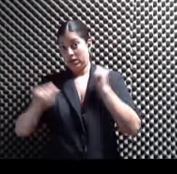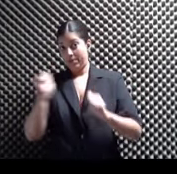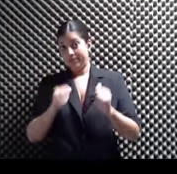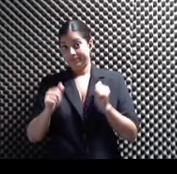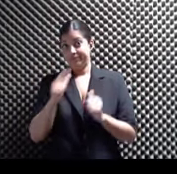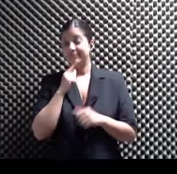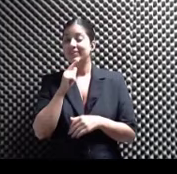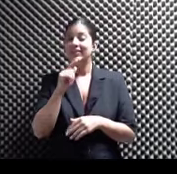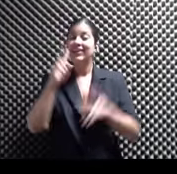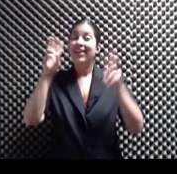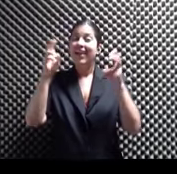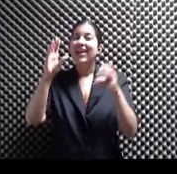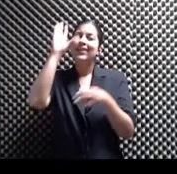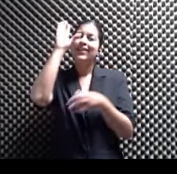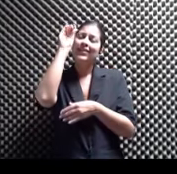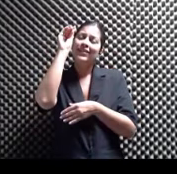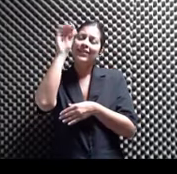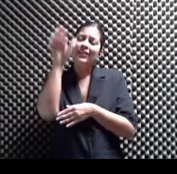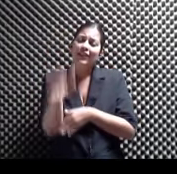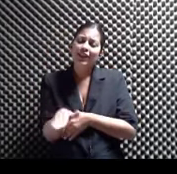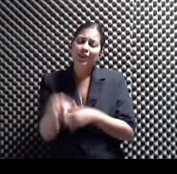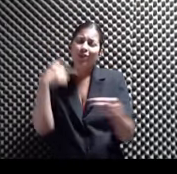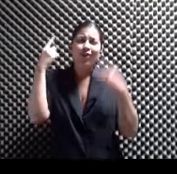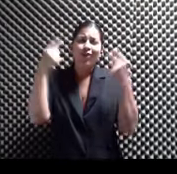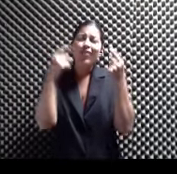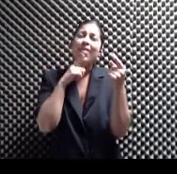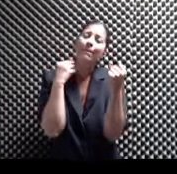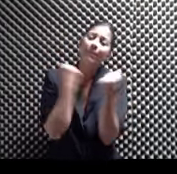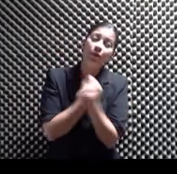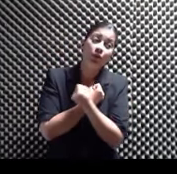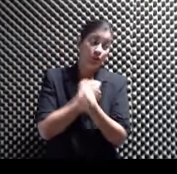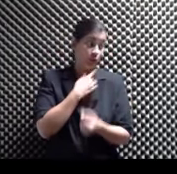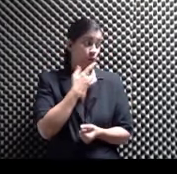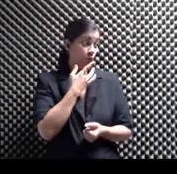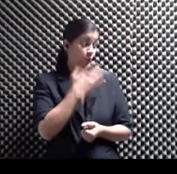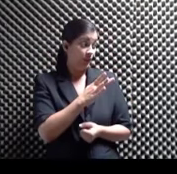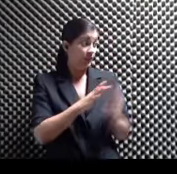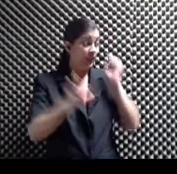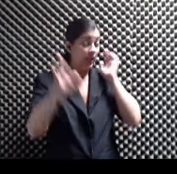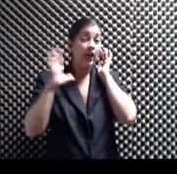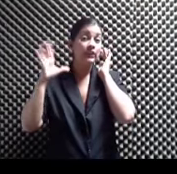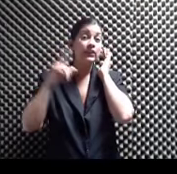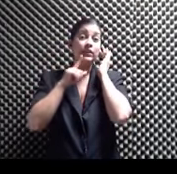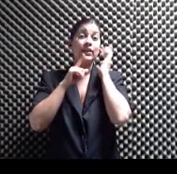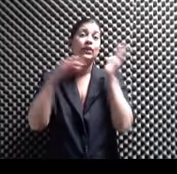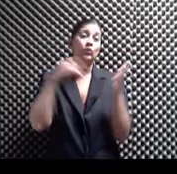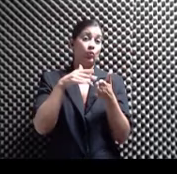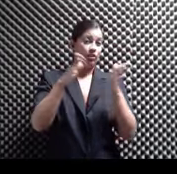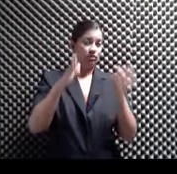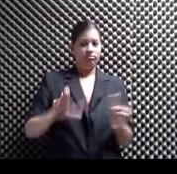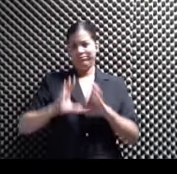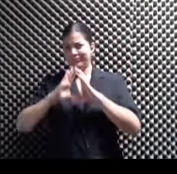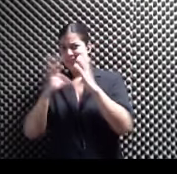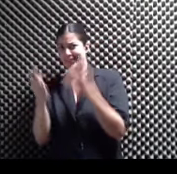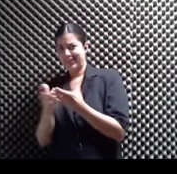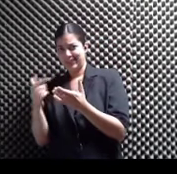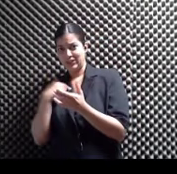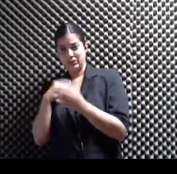hace poquito. Sí, y yo tuve también la suerte de tenerlo de estudiante en unas clases que di